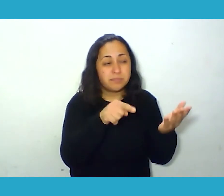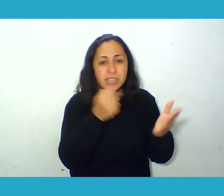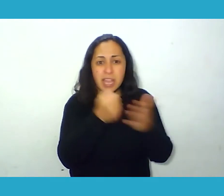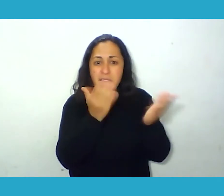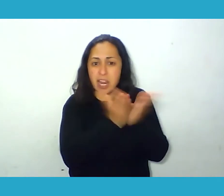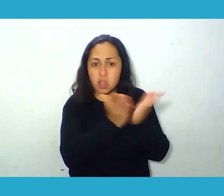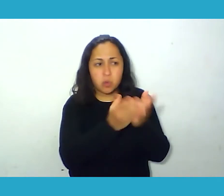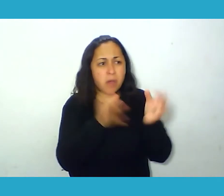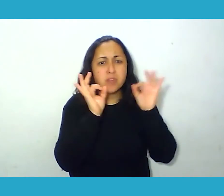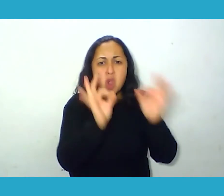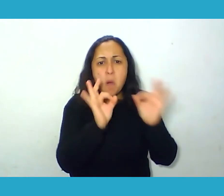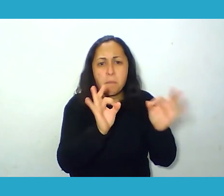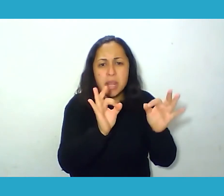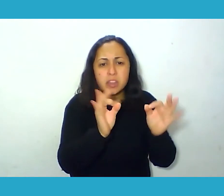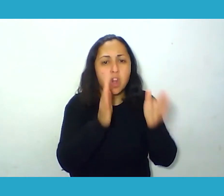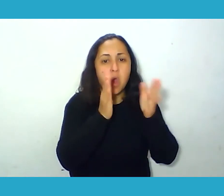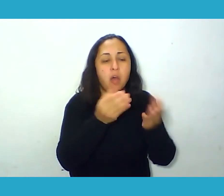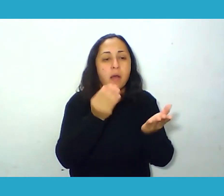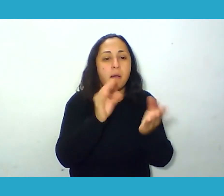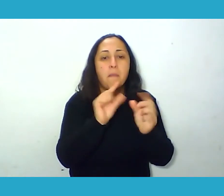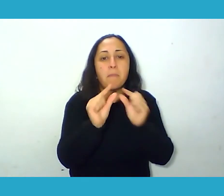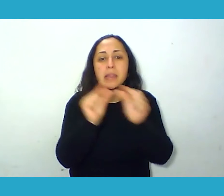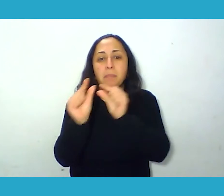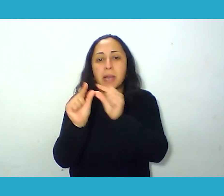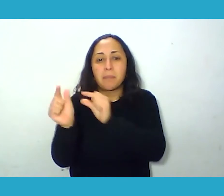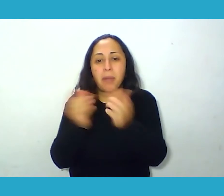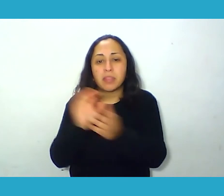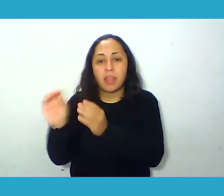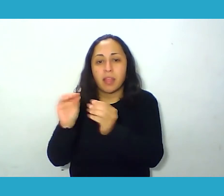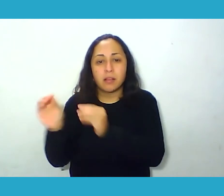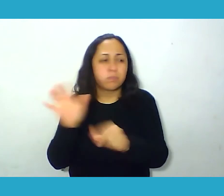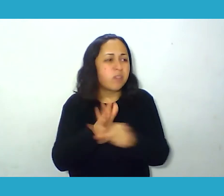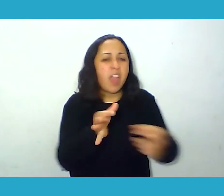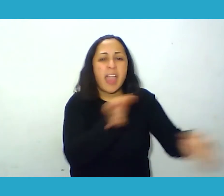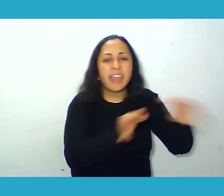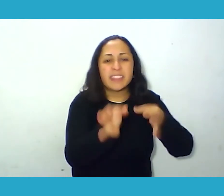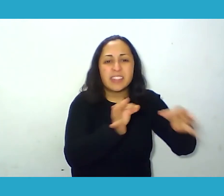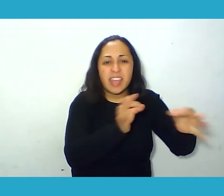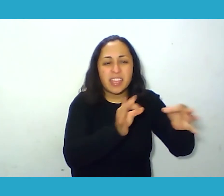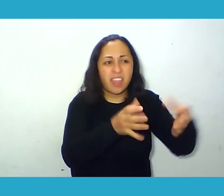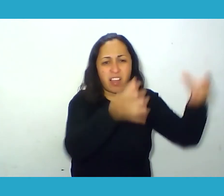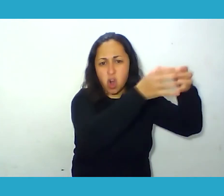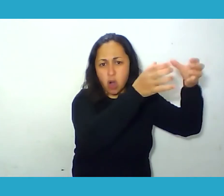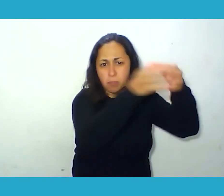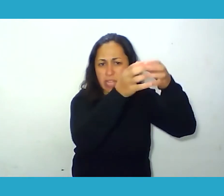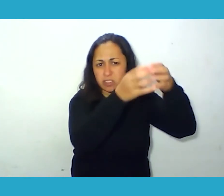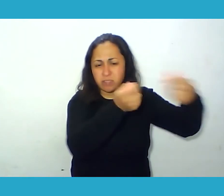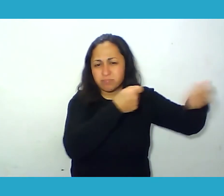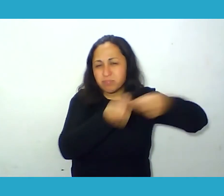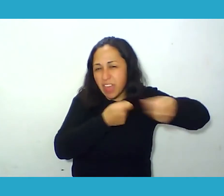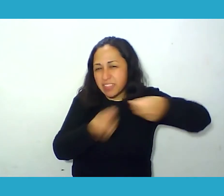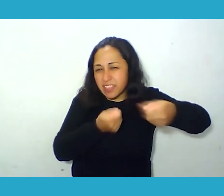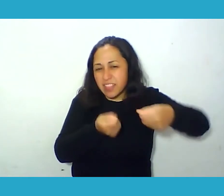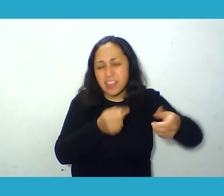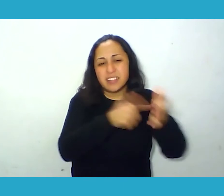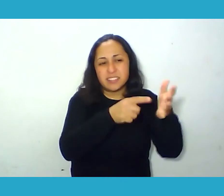El estudio de impacto ambiental debe ser completo, no fragmentado, por lo que esto es una estrategia de las corporaciones que están detrás de estos proyectos que